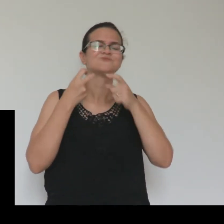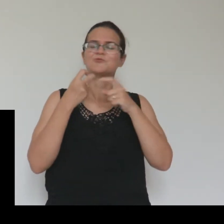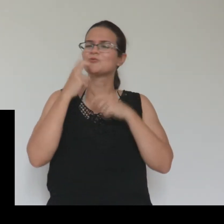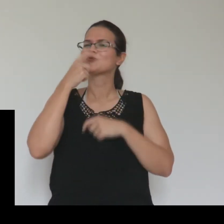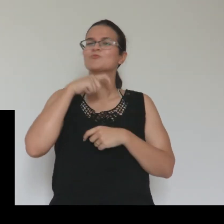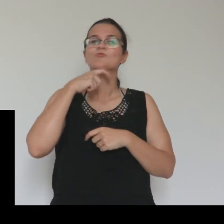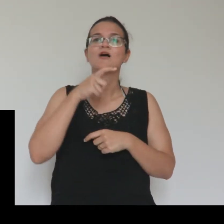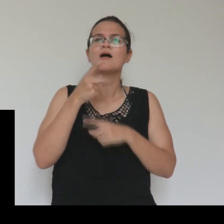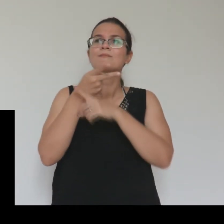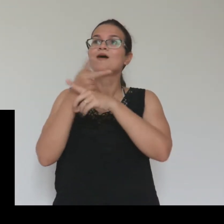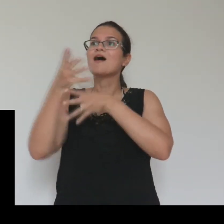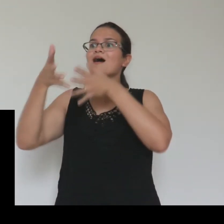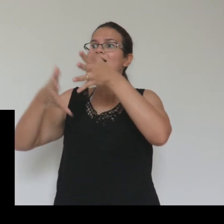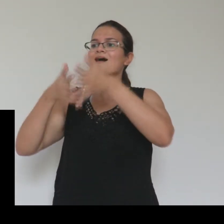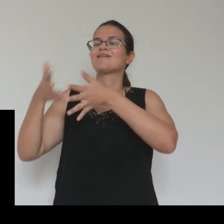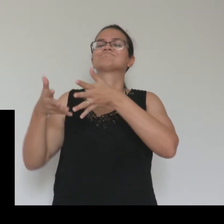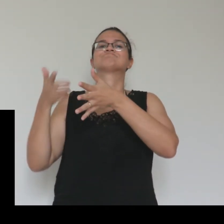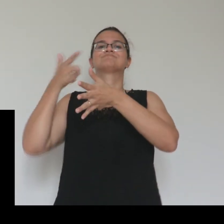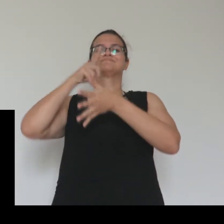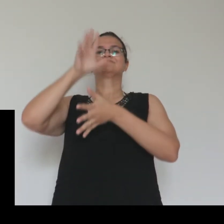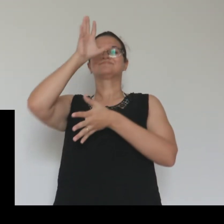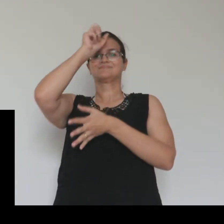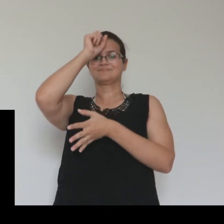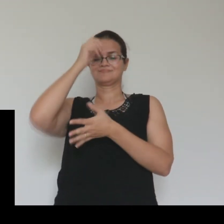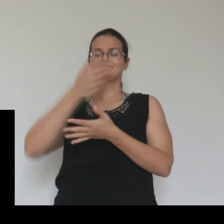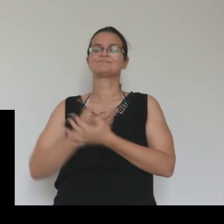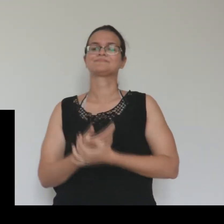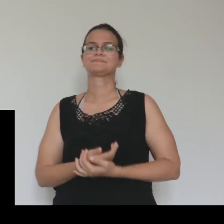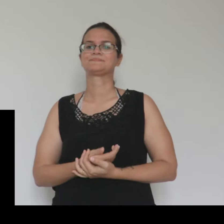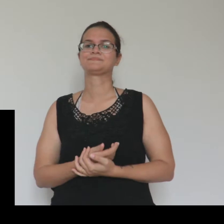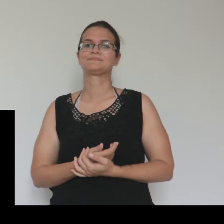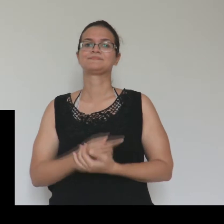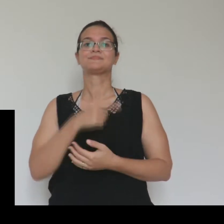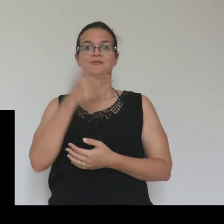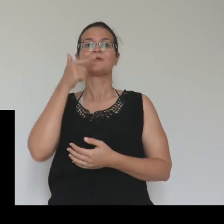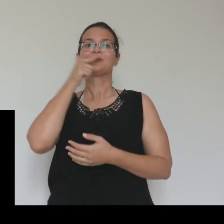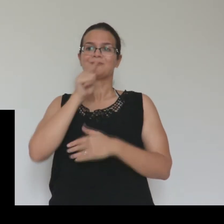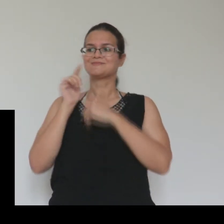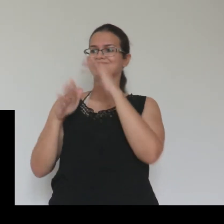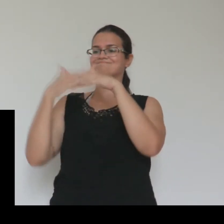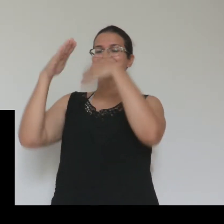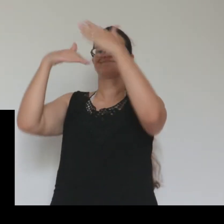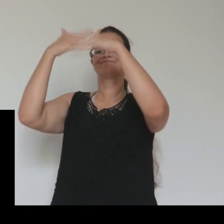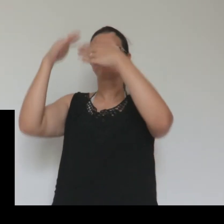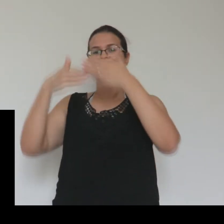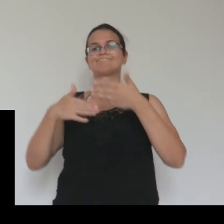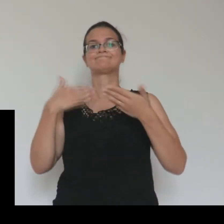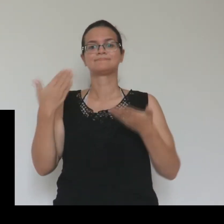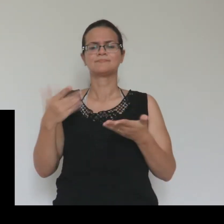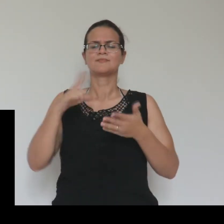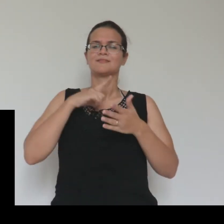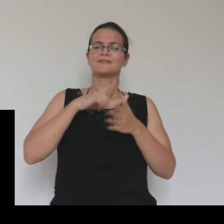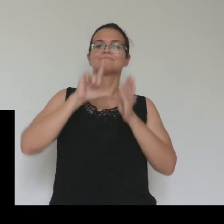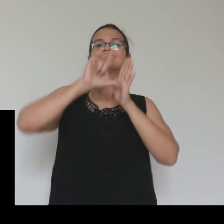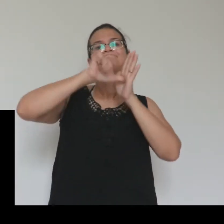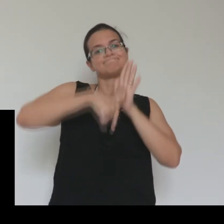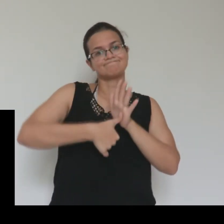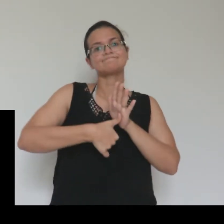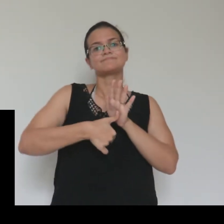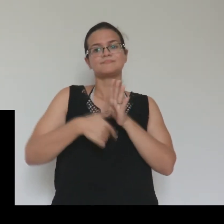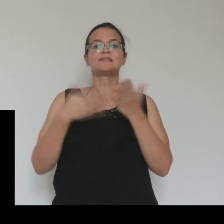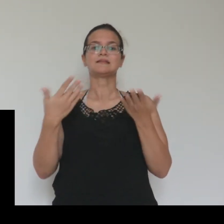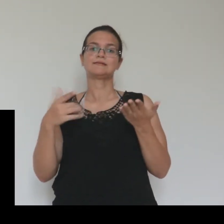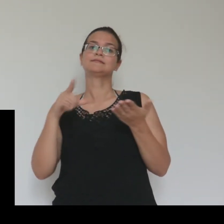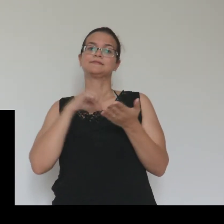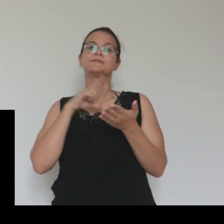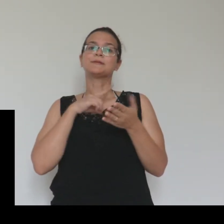Aí ele consegue se desenvolver. Então, ali, de forma tardia. Então, acaba que ele tem um prejuízo nisso, de todo esse processo. Vocês vão ver muito